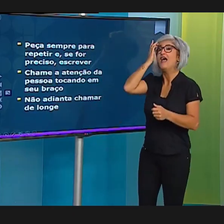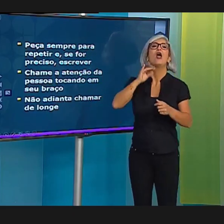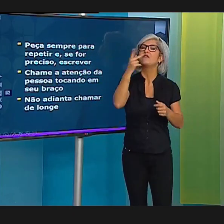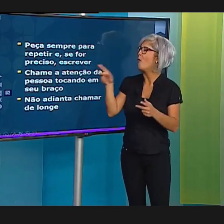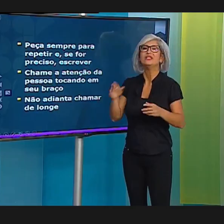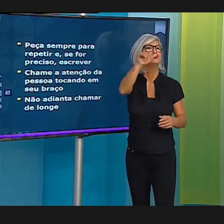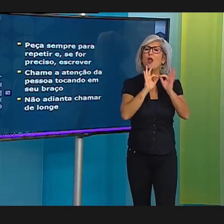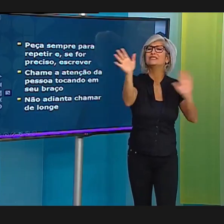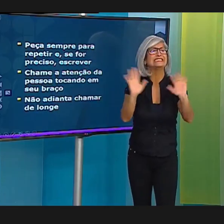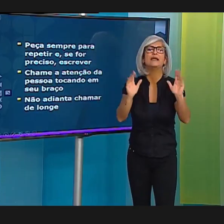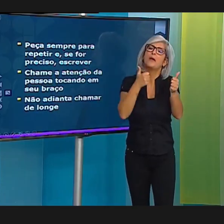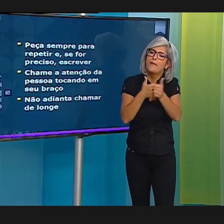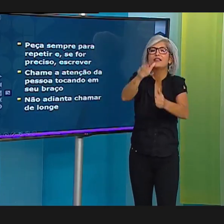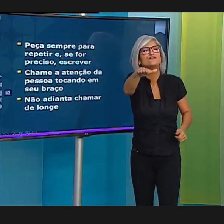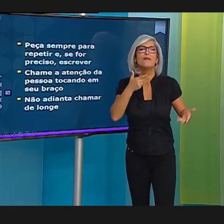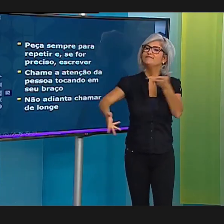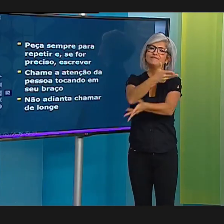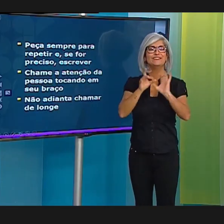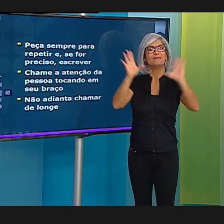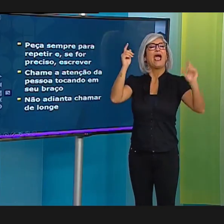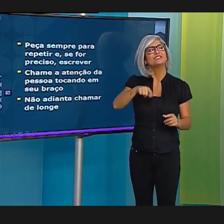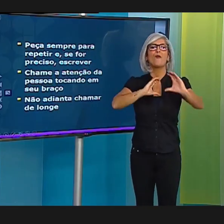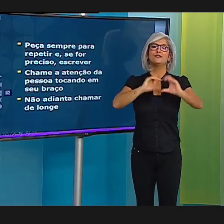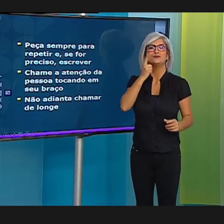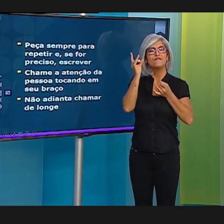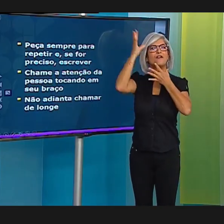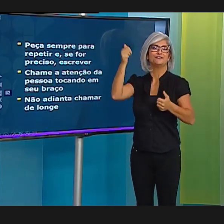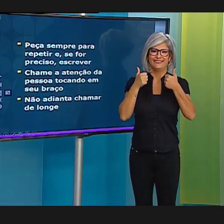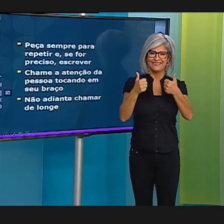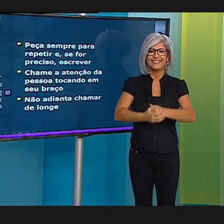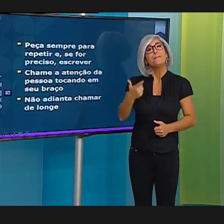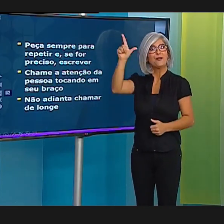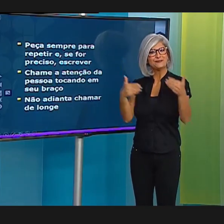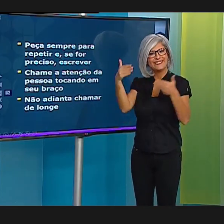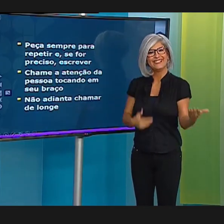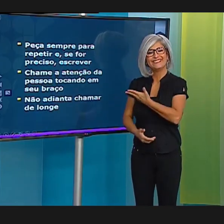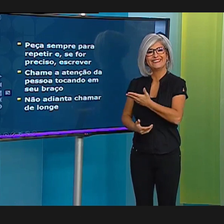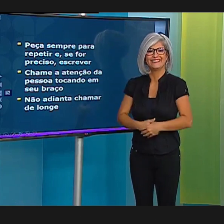forma. Como eu disse, não adianta chamar de longe, não adianta gritar, e vocês viram como é possível se comunicar, então, com a pessoa surda.